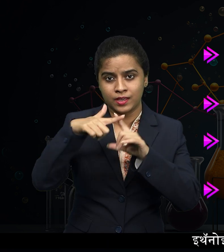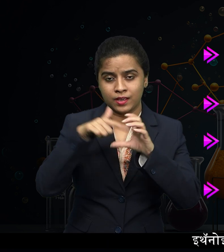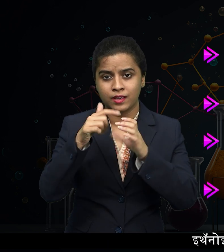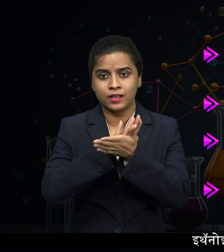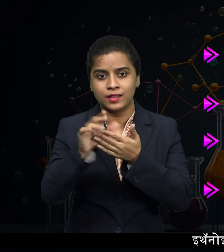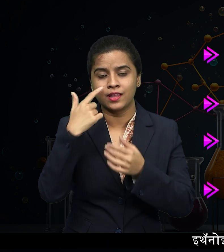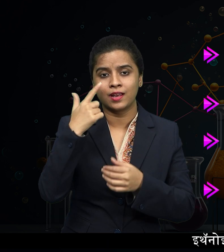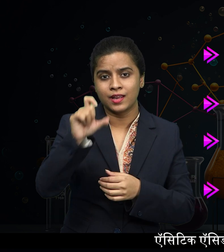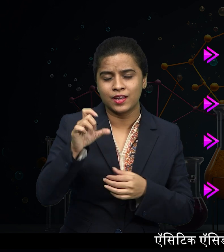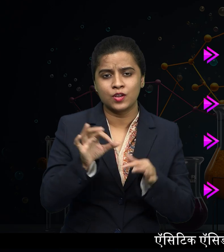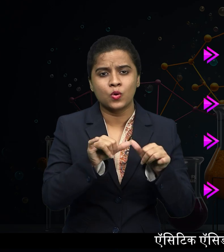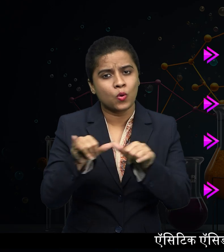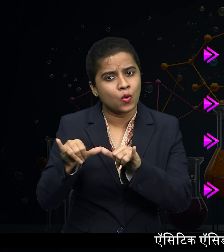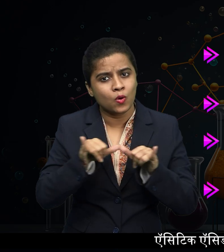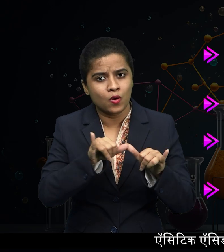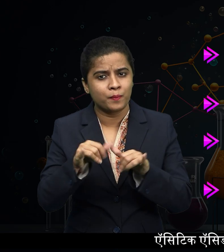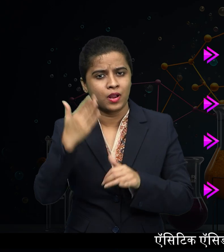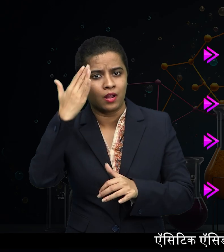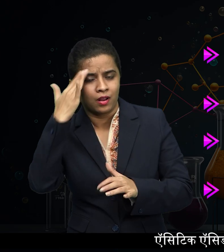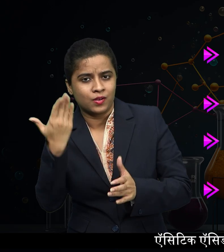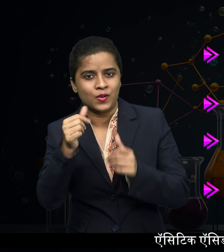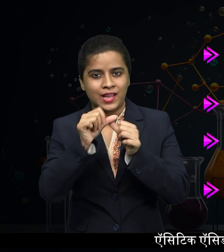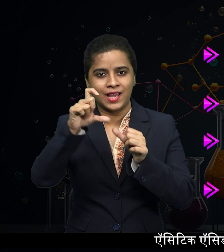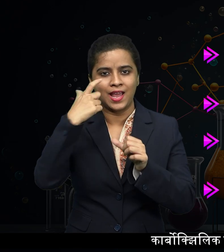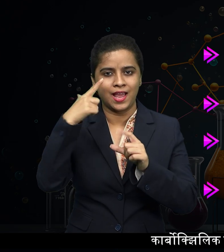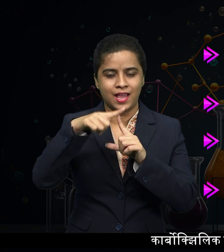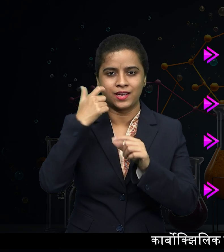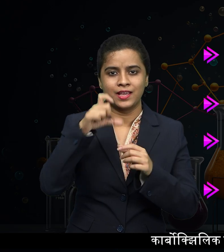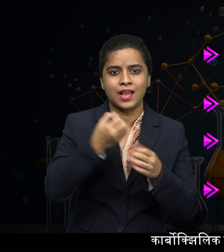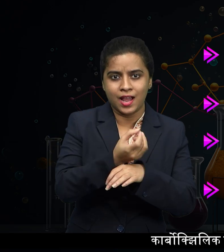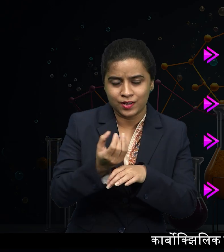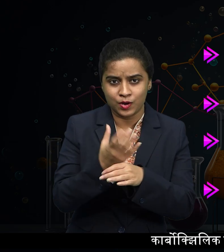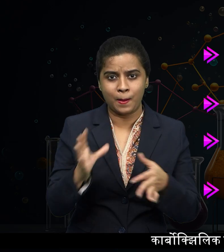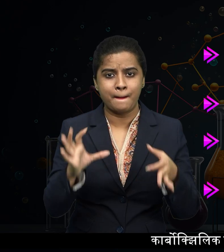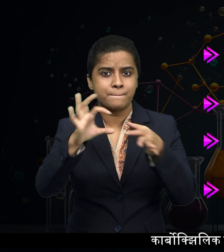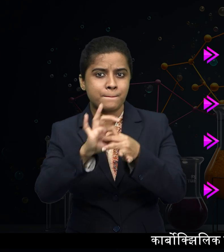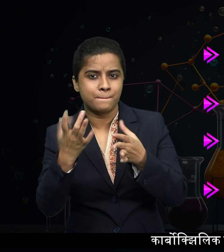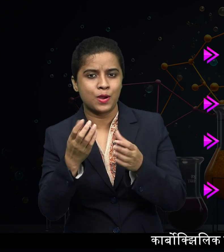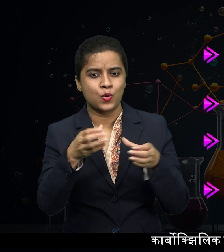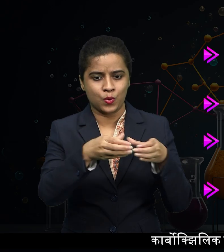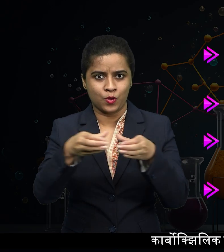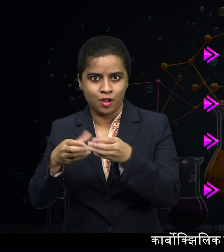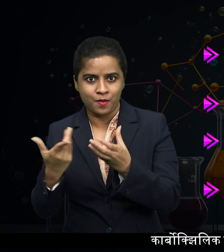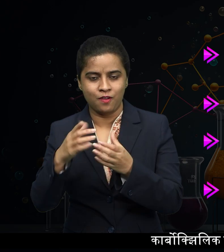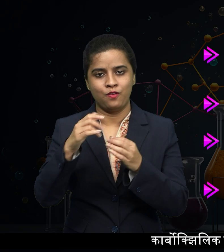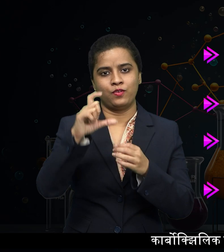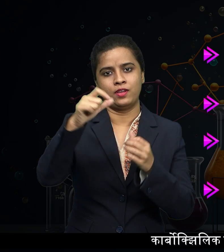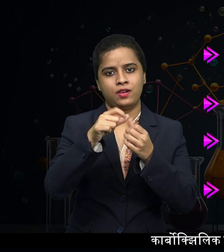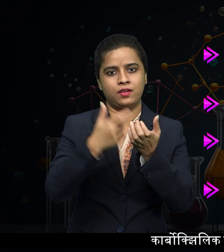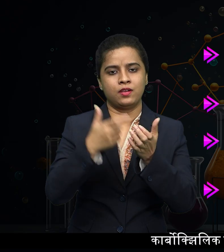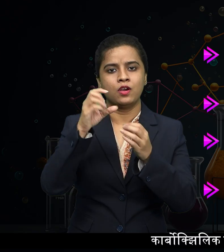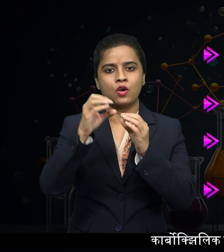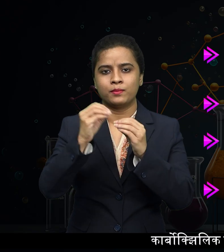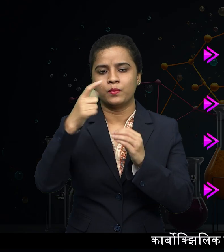इथेनॉइक ॲसिड हे सामान्यतः ॲसिटिक ॲसिड म्हणून ओळखले जाते आणि ते कार्बोक्सिलिक ॲसिडच्या गटाशी संबंधित आहे.